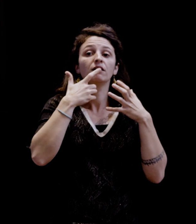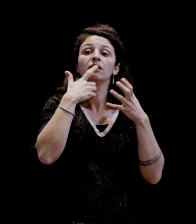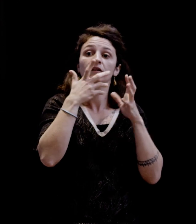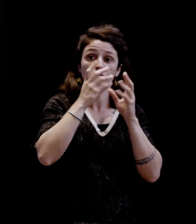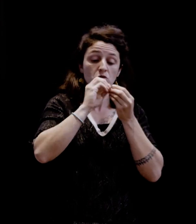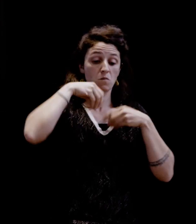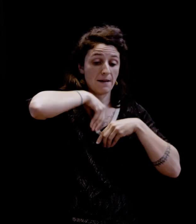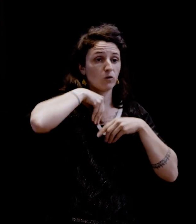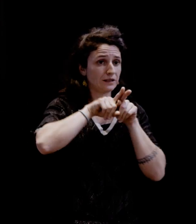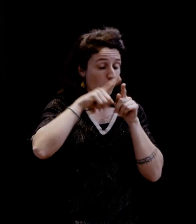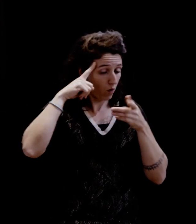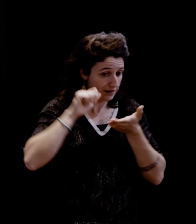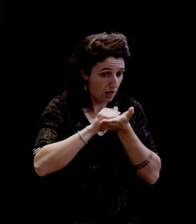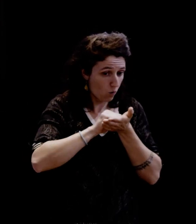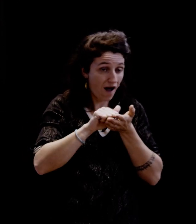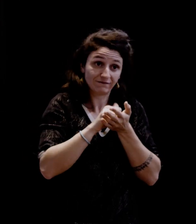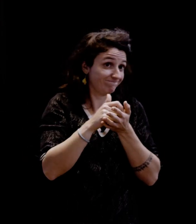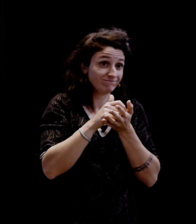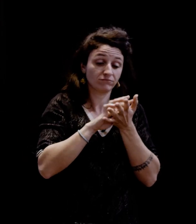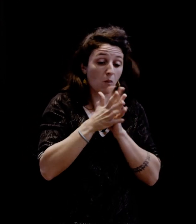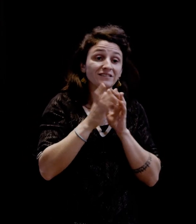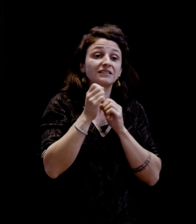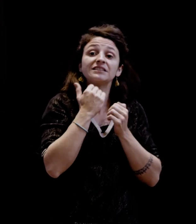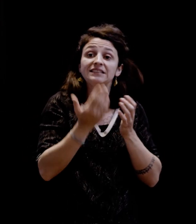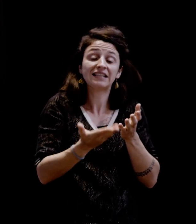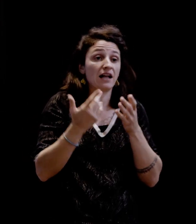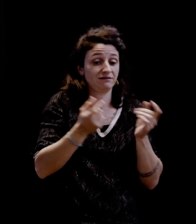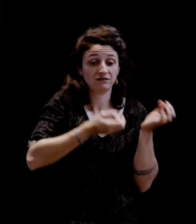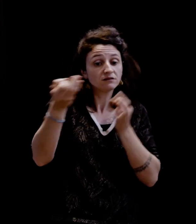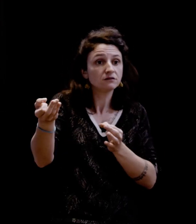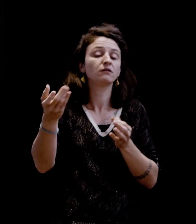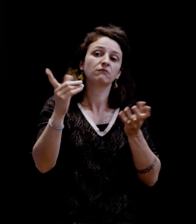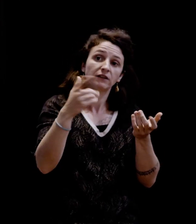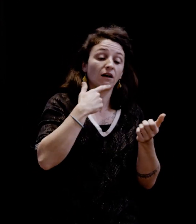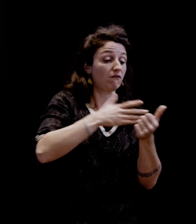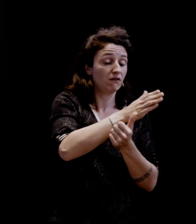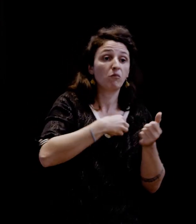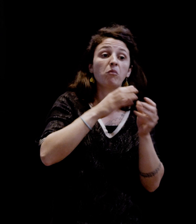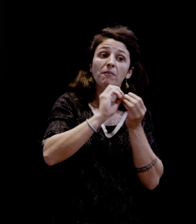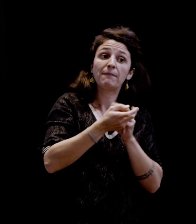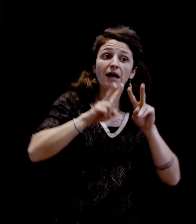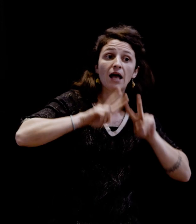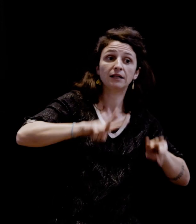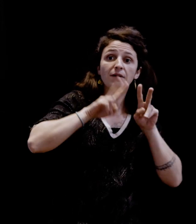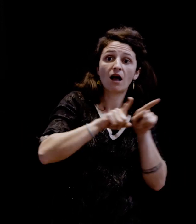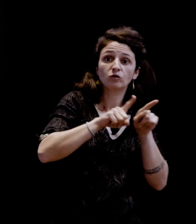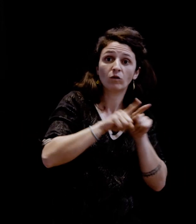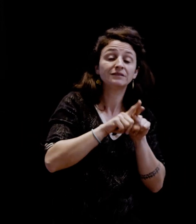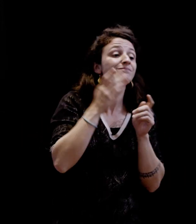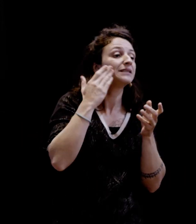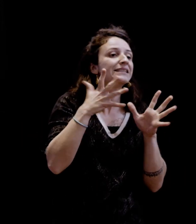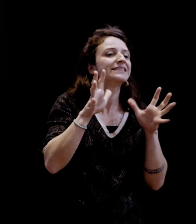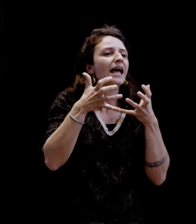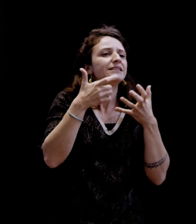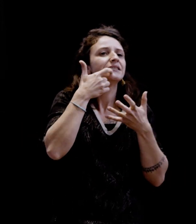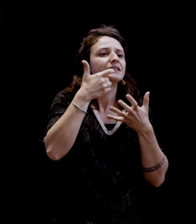pour nettoyer correctement la bouche des patients. Donc, on a d'un côté aussi des problèmes de respiration buccale. Quand on a la bouche sèche, on